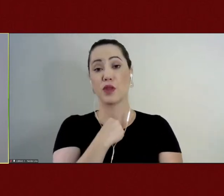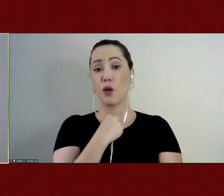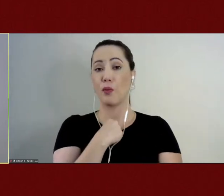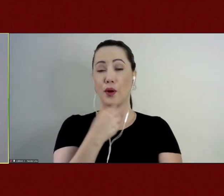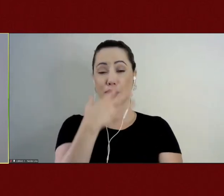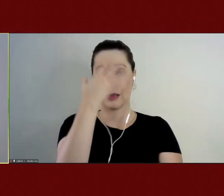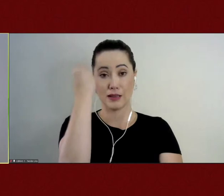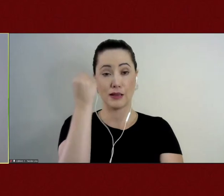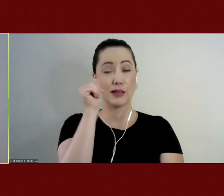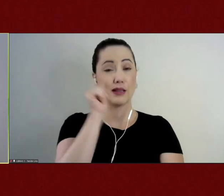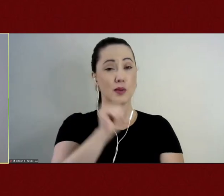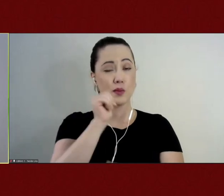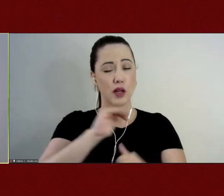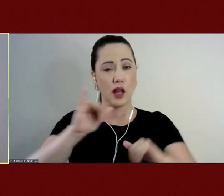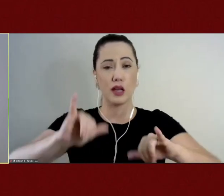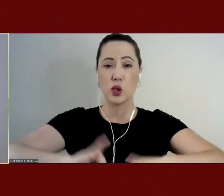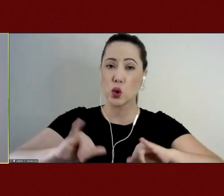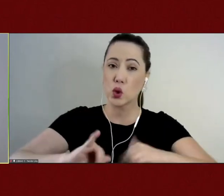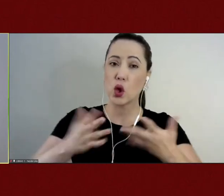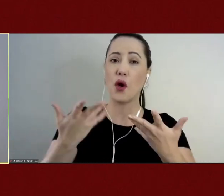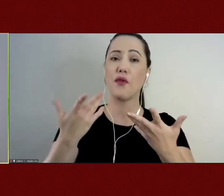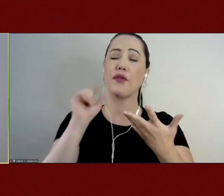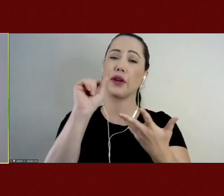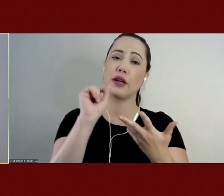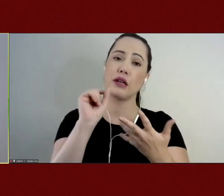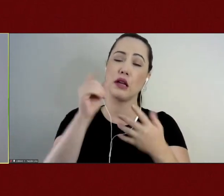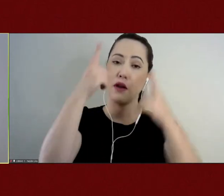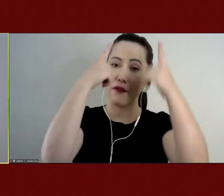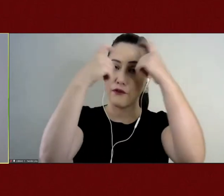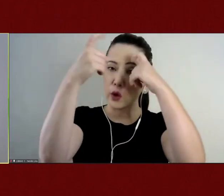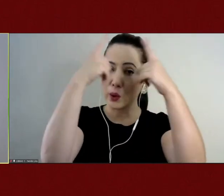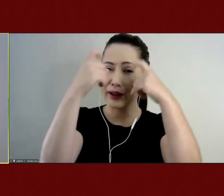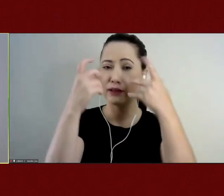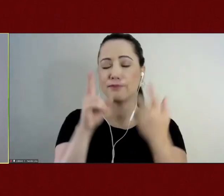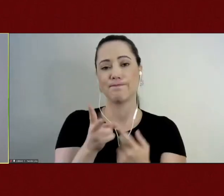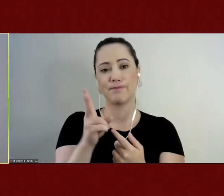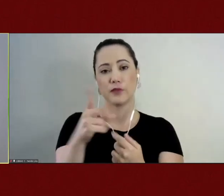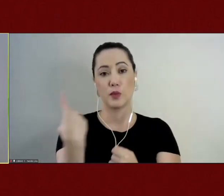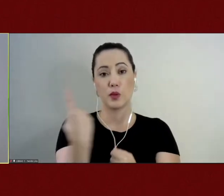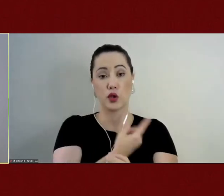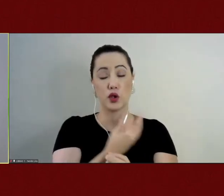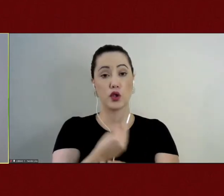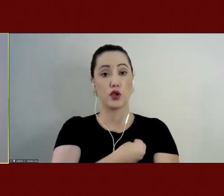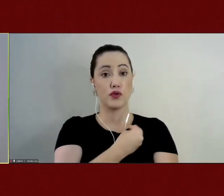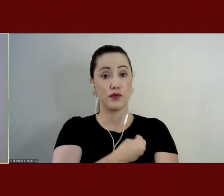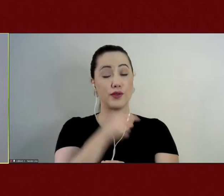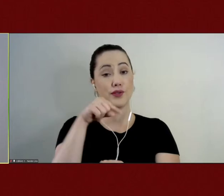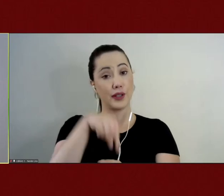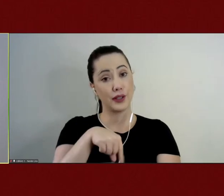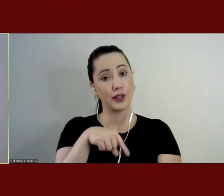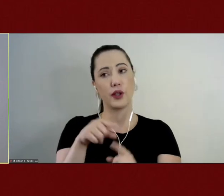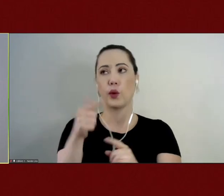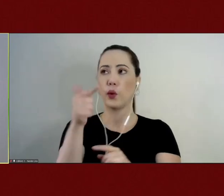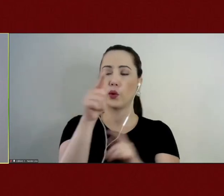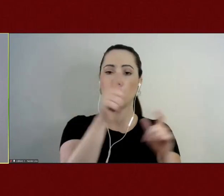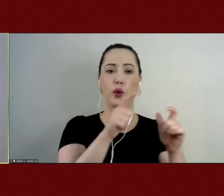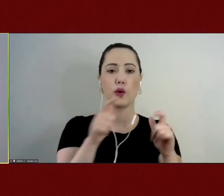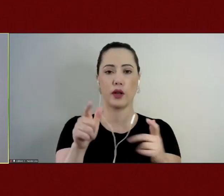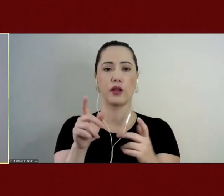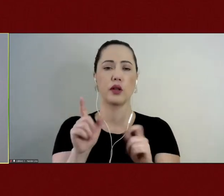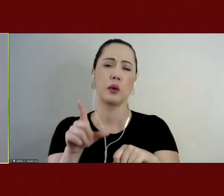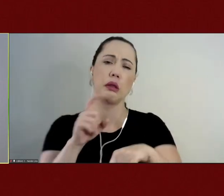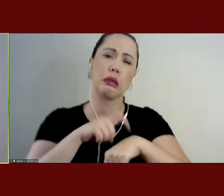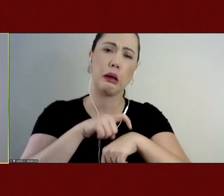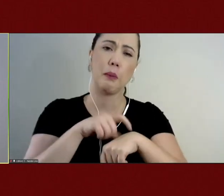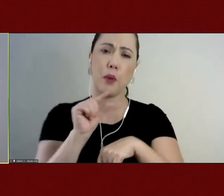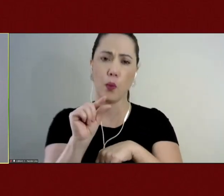realidade importante. Né? A gente convive aqui e ali, mas eu vou falar aqui, já que eu tenho um tempinho, eu vou falar